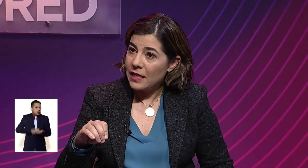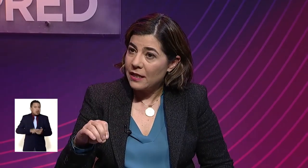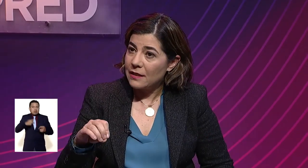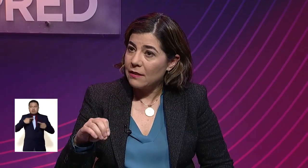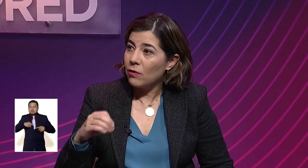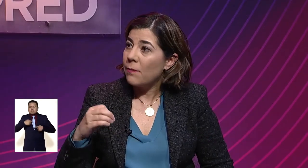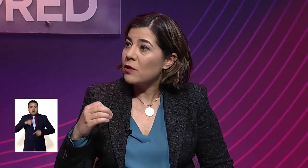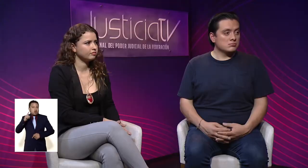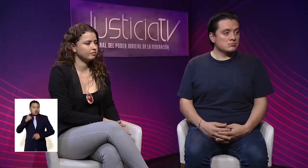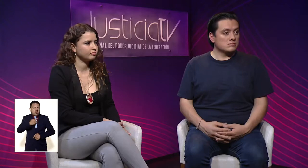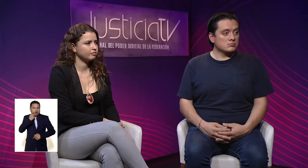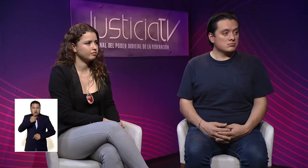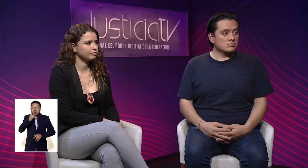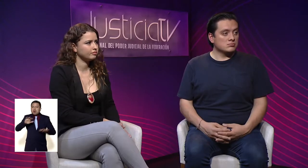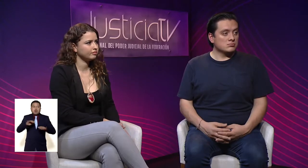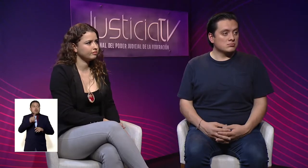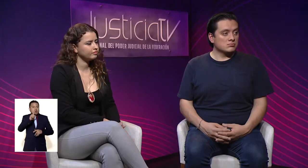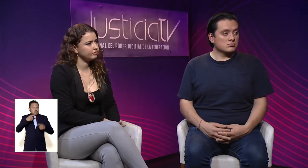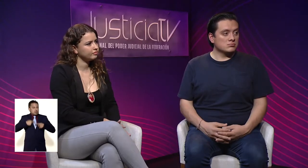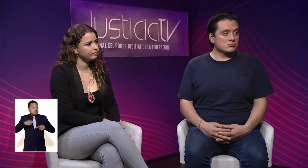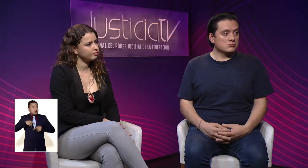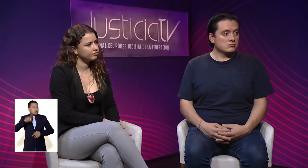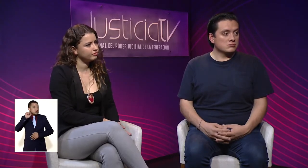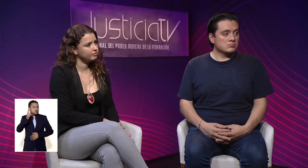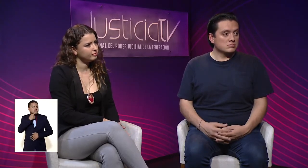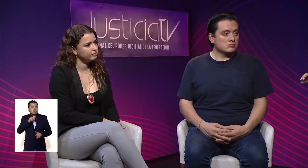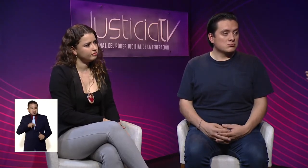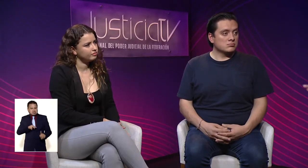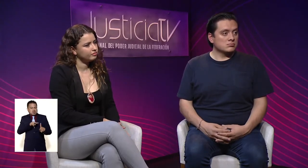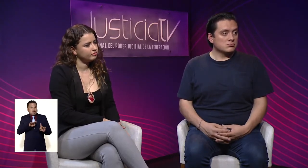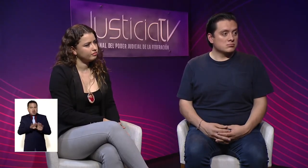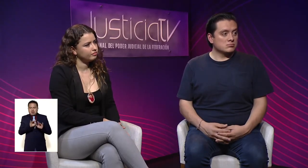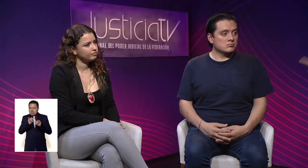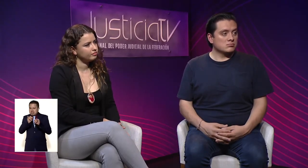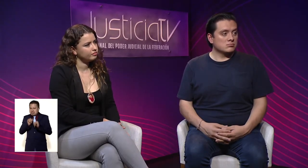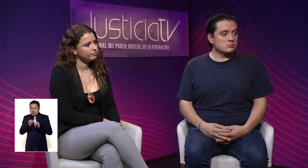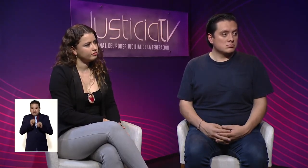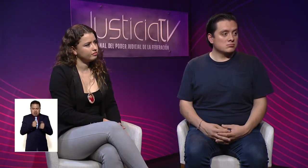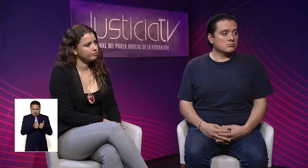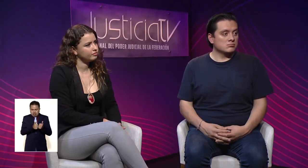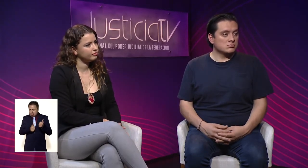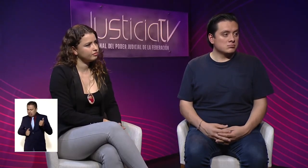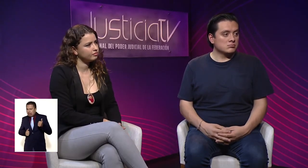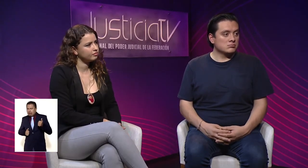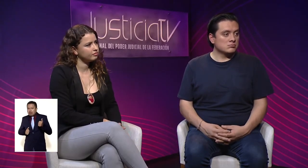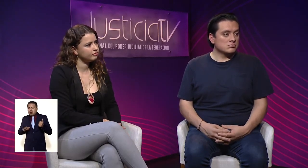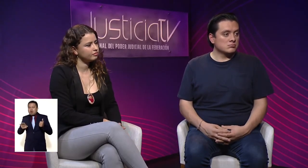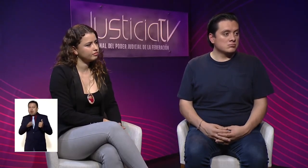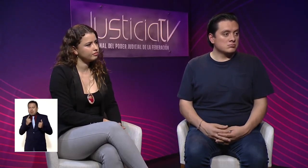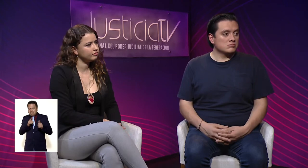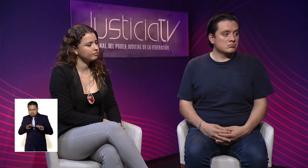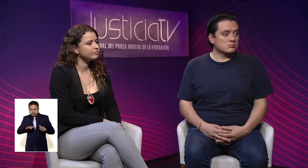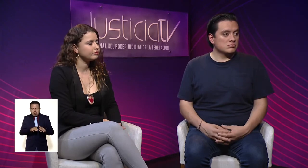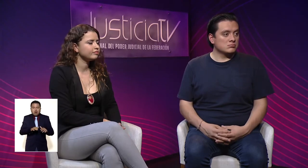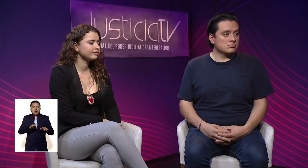oyentes. Una persona sorda se mira como una persona individual, digamos, aislada, y no como parte también de una comunidad en donde